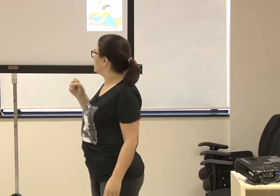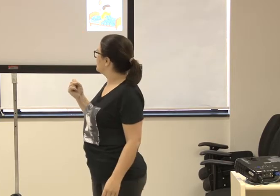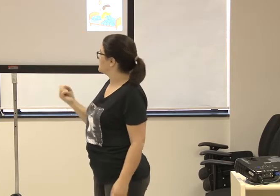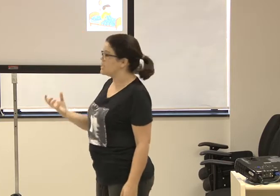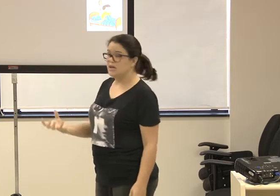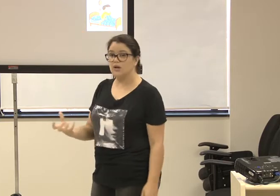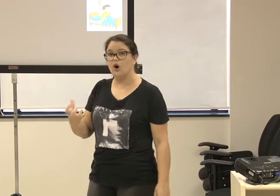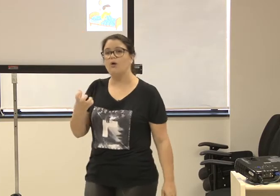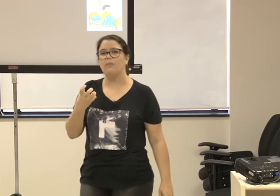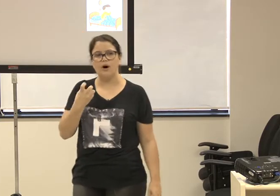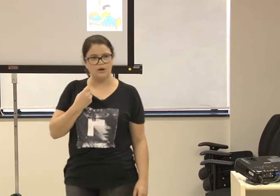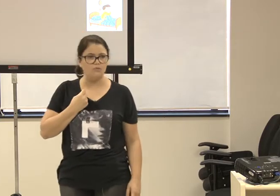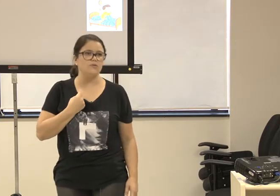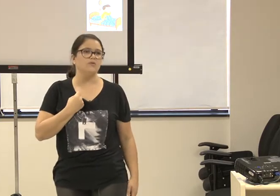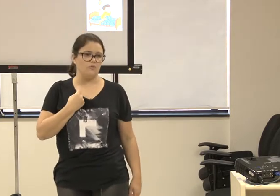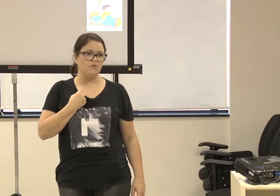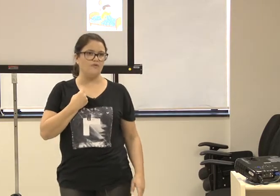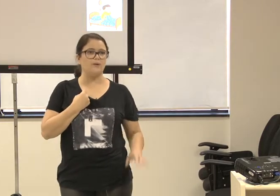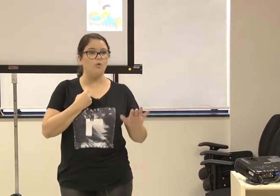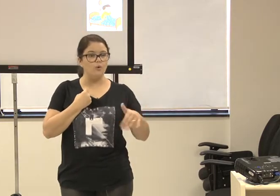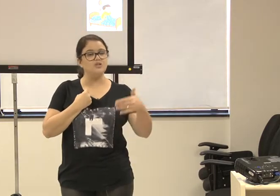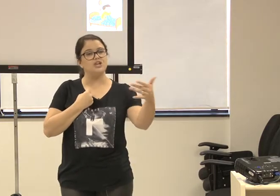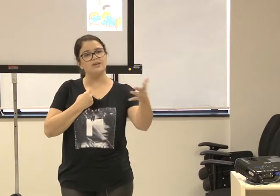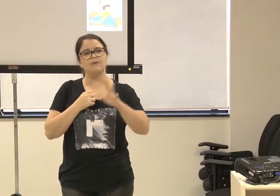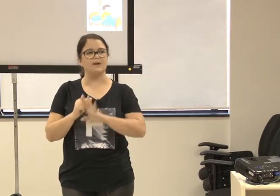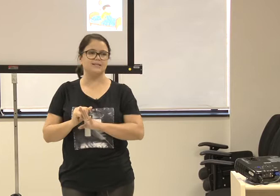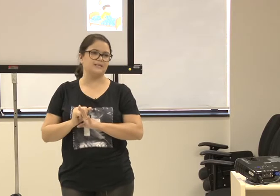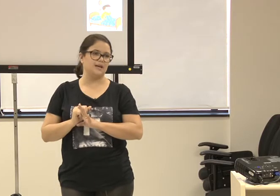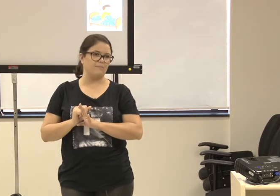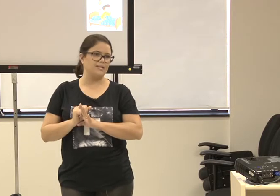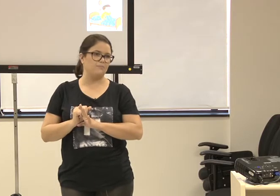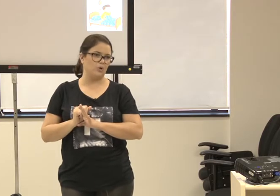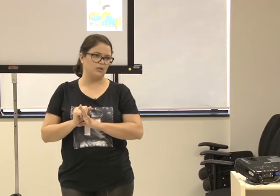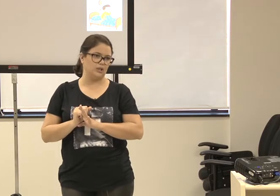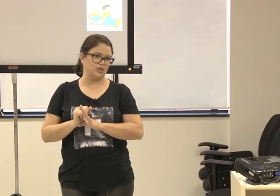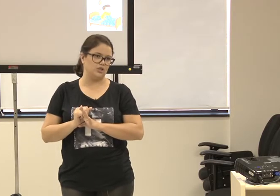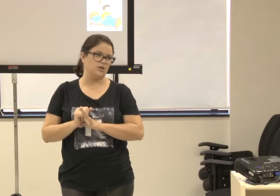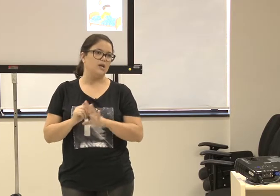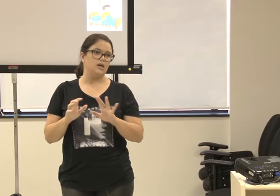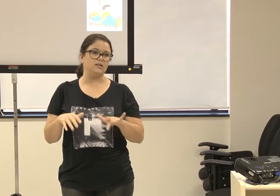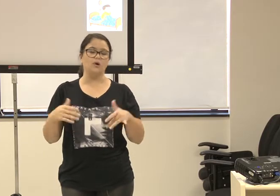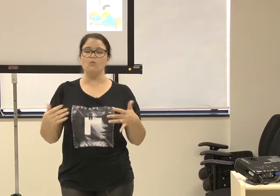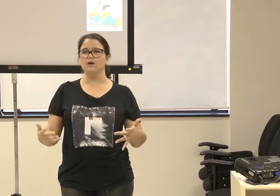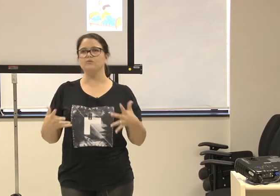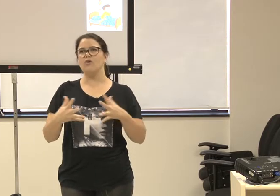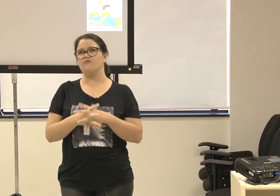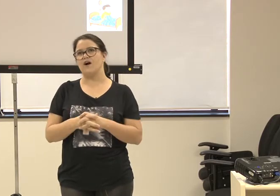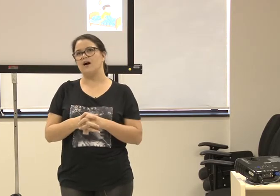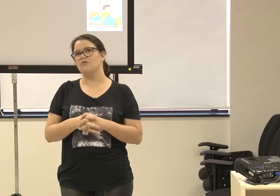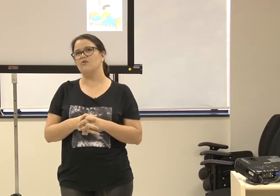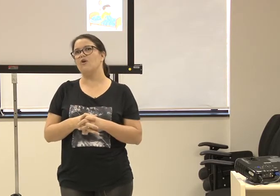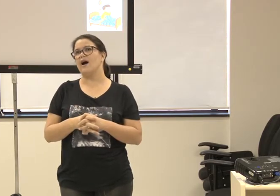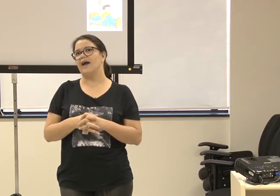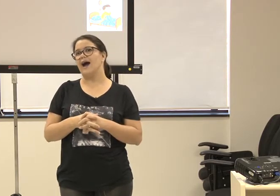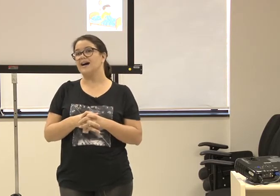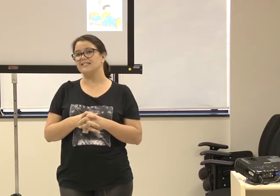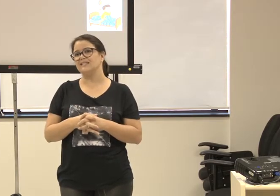eles incorporam o verbo. O objeto é mais importante. Então, quando eu falo